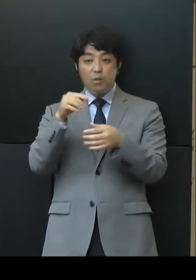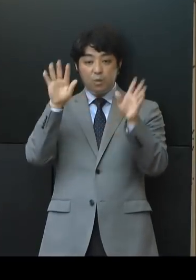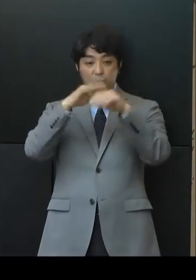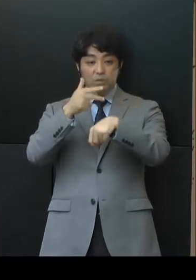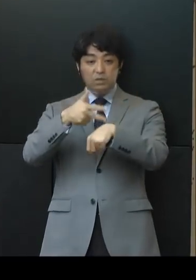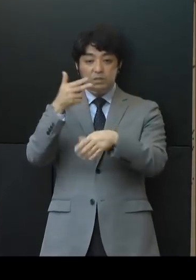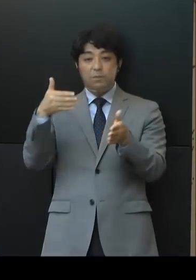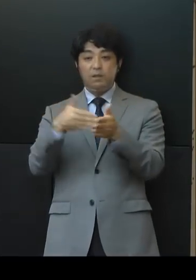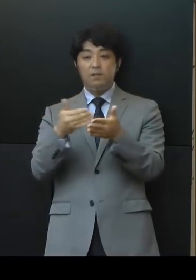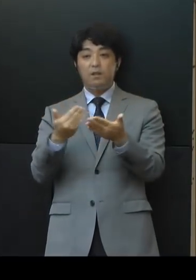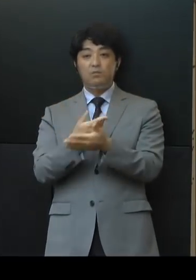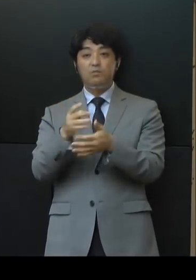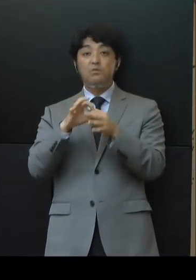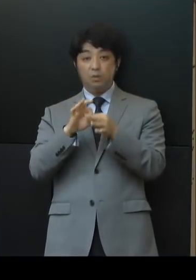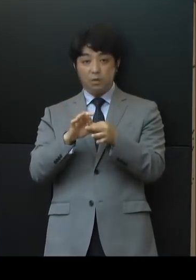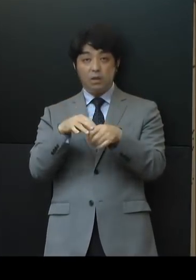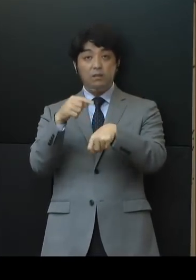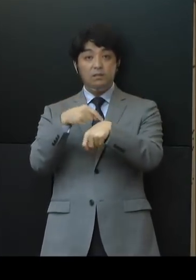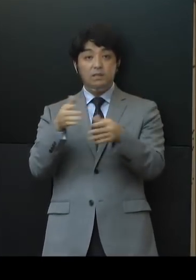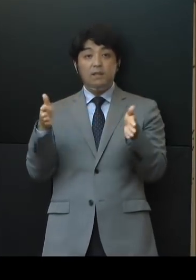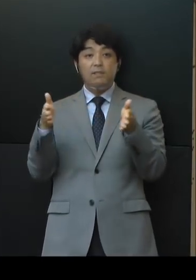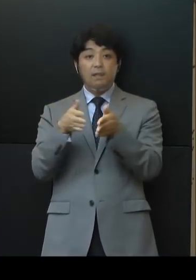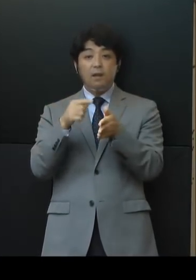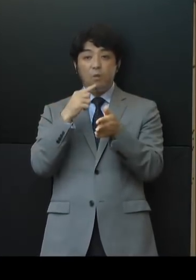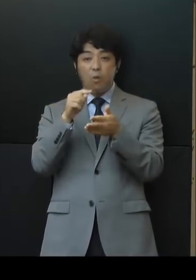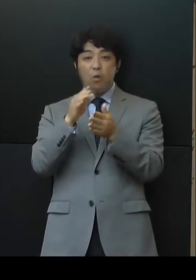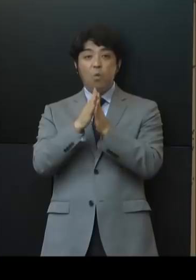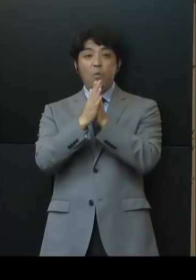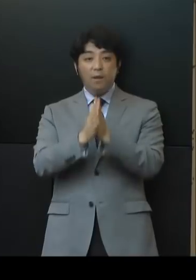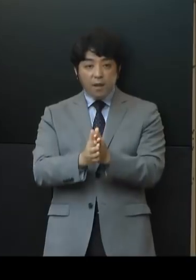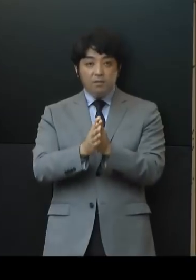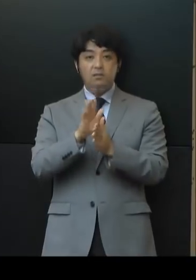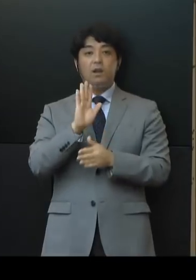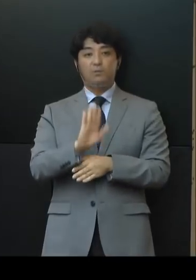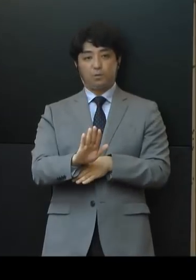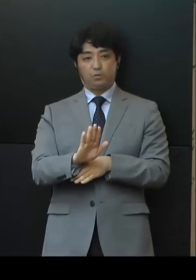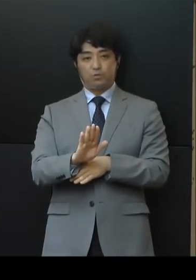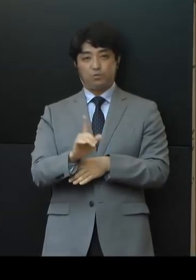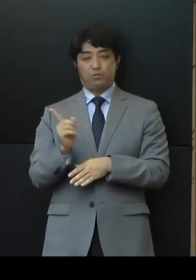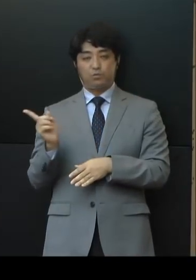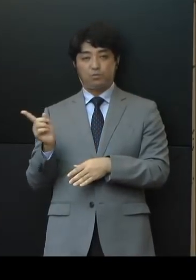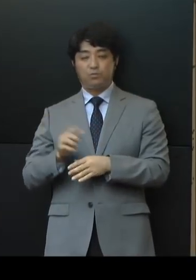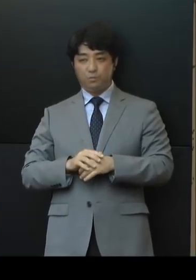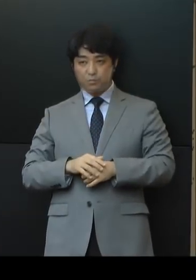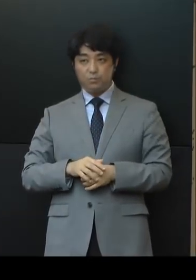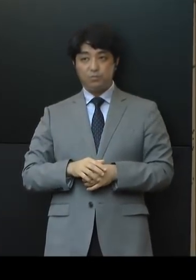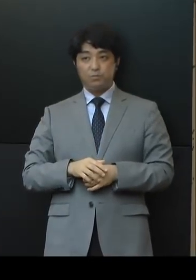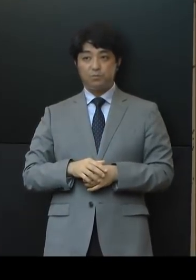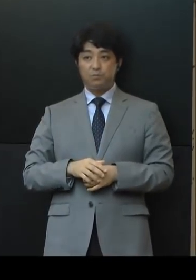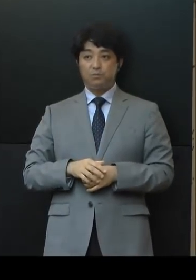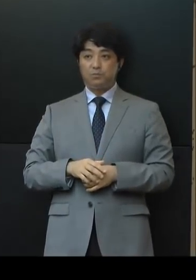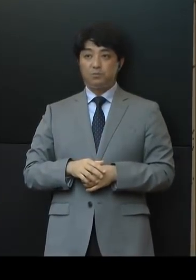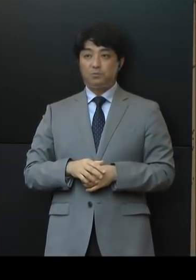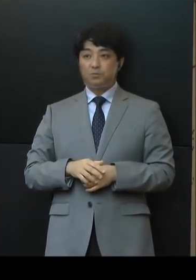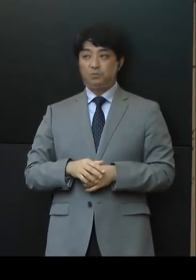ので、時短を要請しているというところでございます。はい、では最後の候補の方